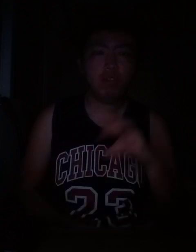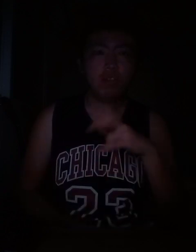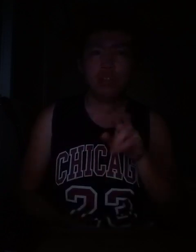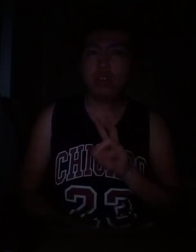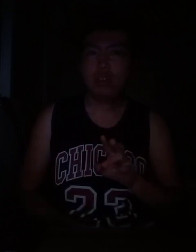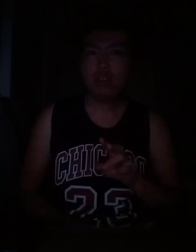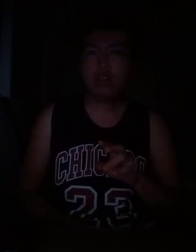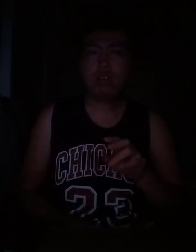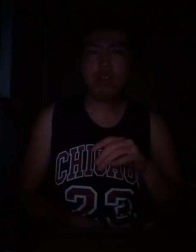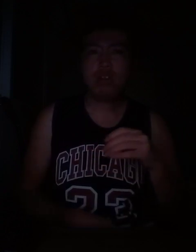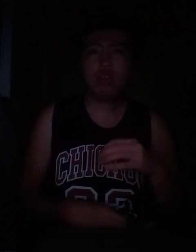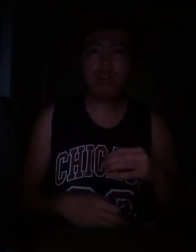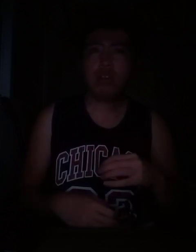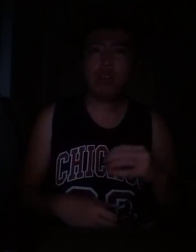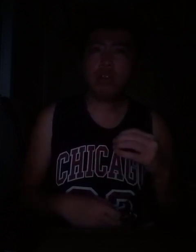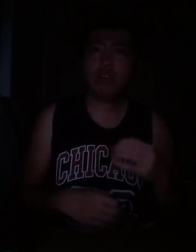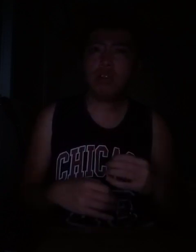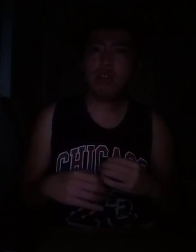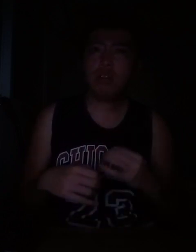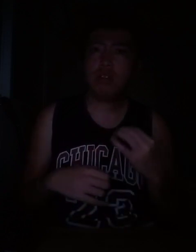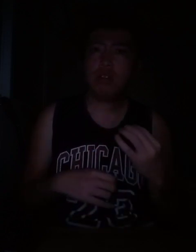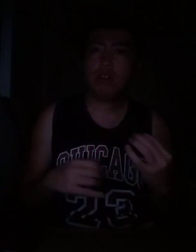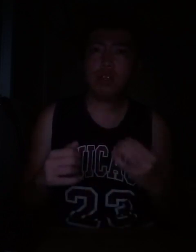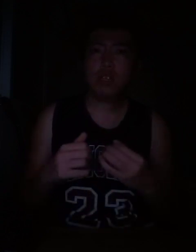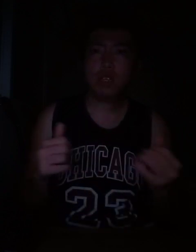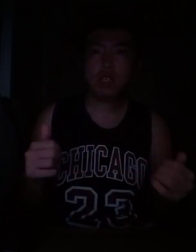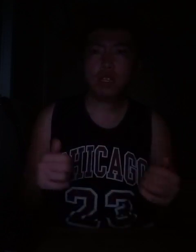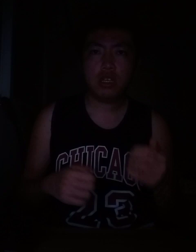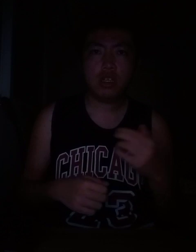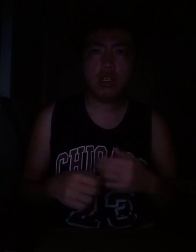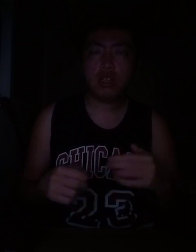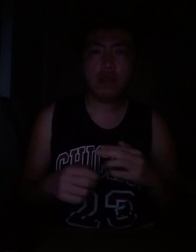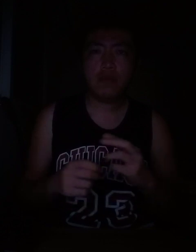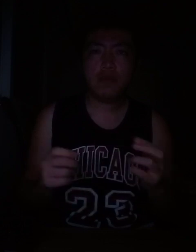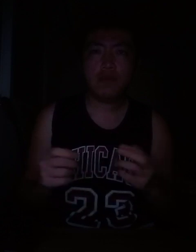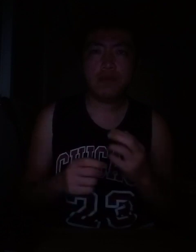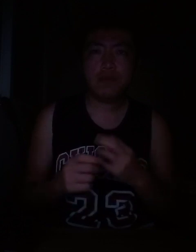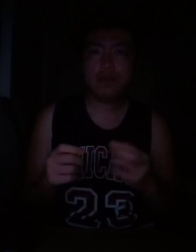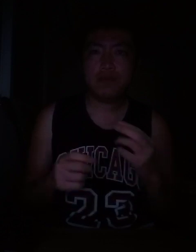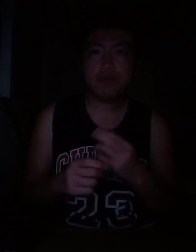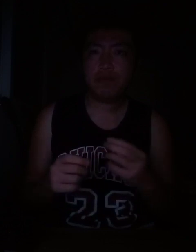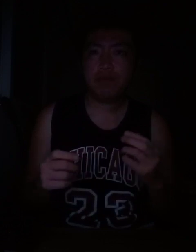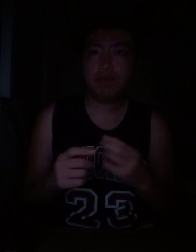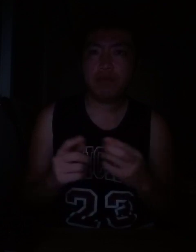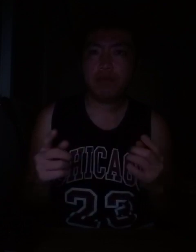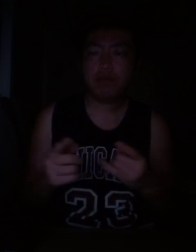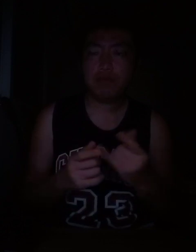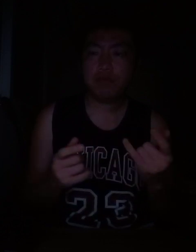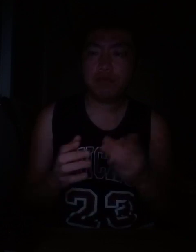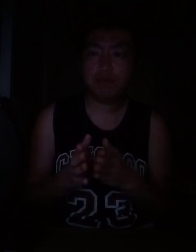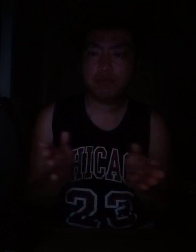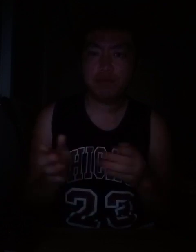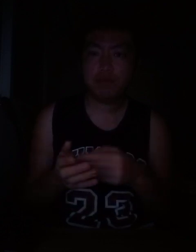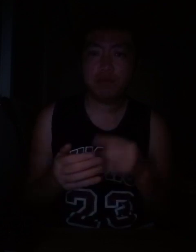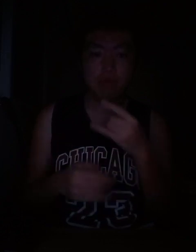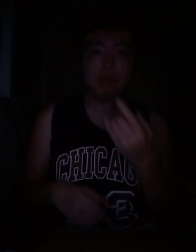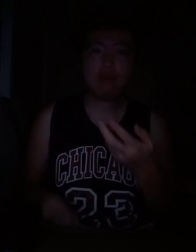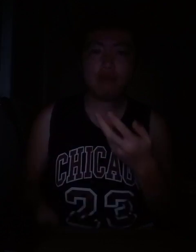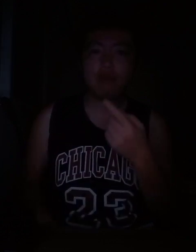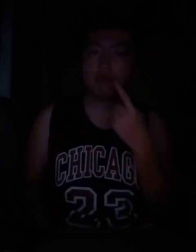않았지만 살인 예비 혐의가 인정됐습니다. 다른 판례들을 봐도 구체적인 준비 행위가 있어야 한다고 명시하고